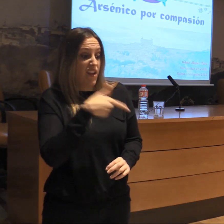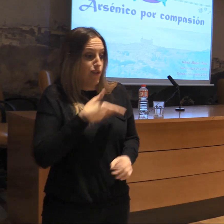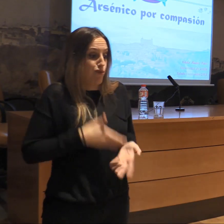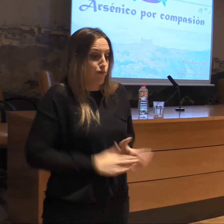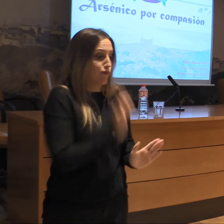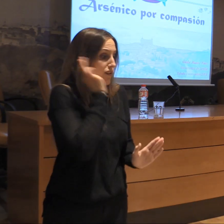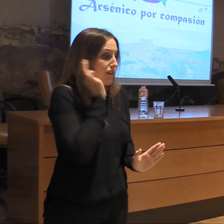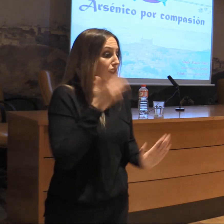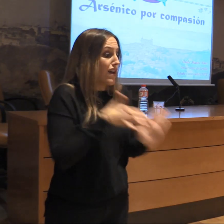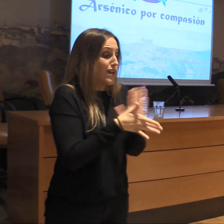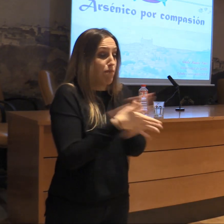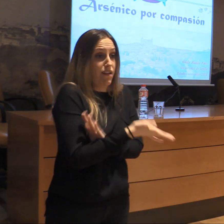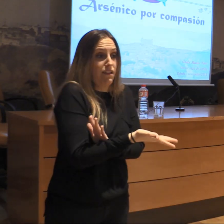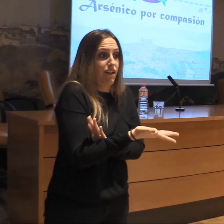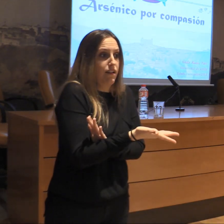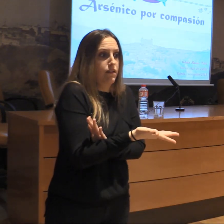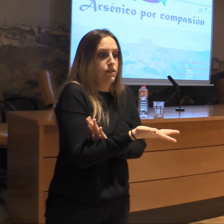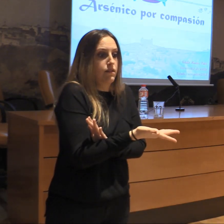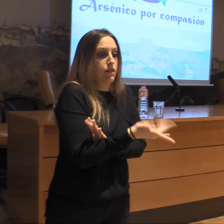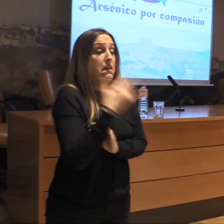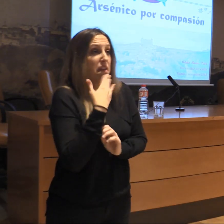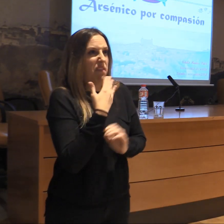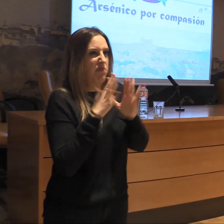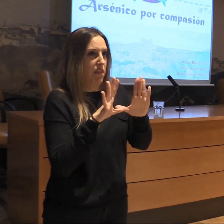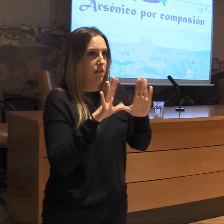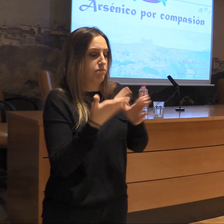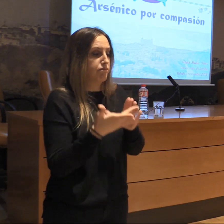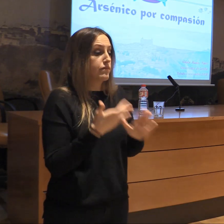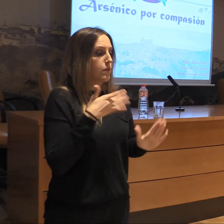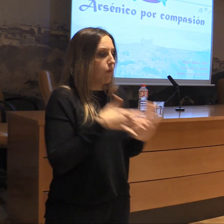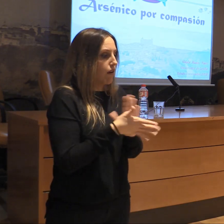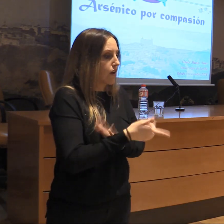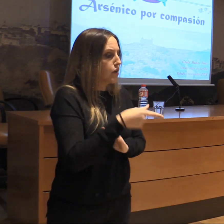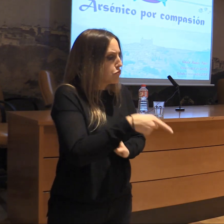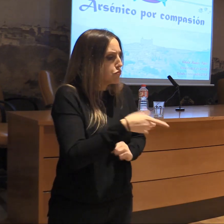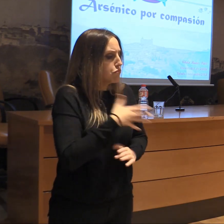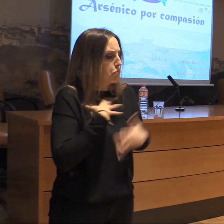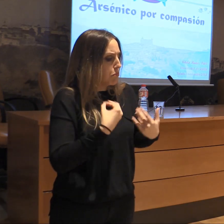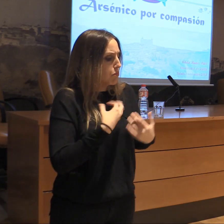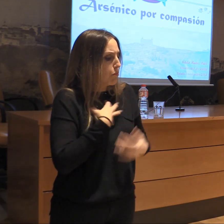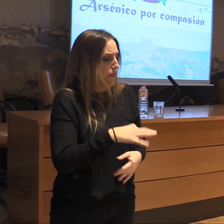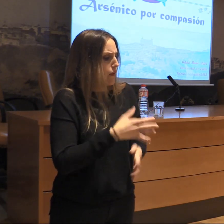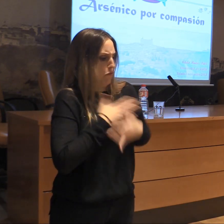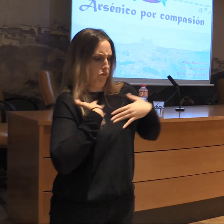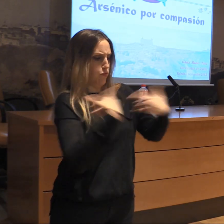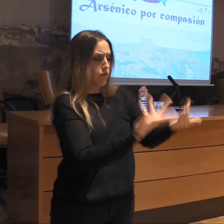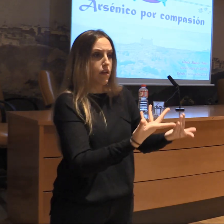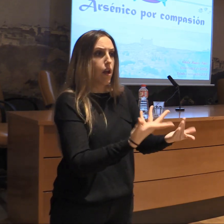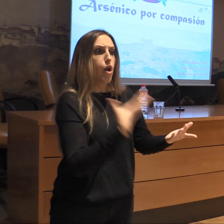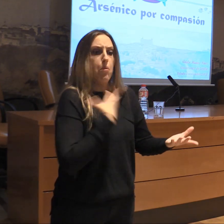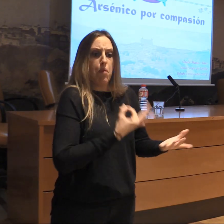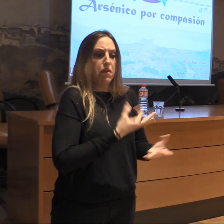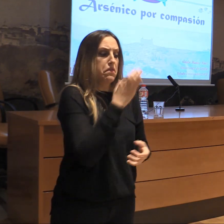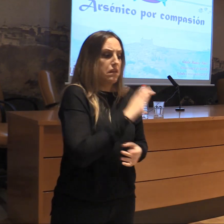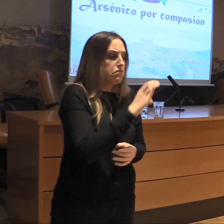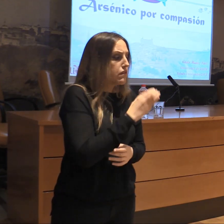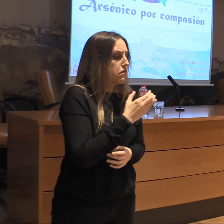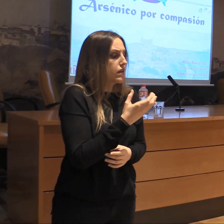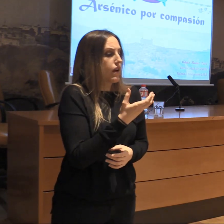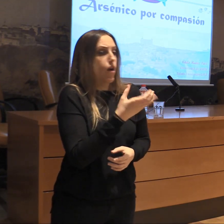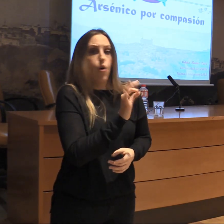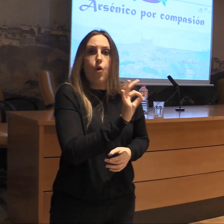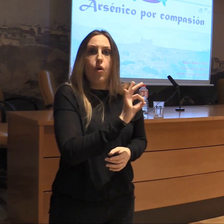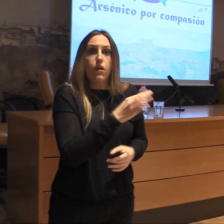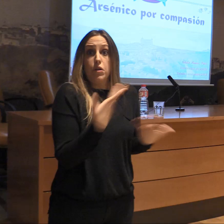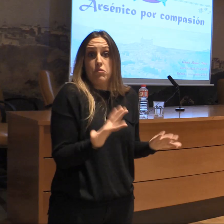hija, que tenía entonces 10 años, que ella podría hacer cualquier cosa que ella quisiera, incluido científica. Entonces, en lugar de darle un